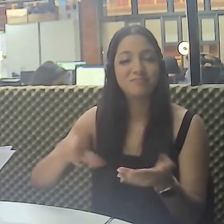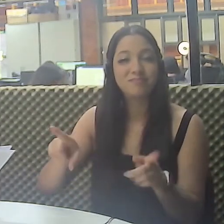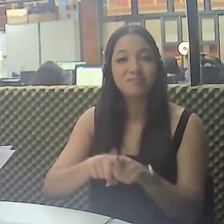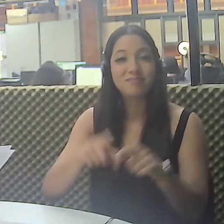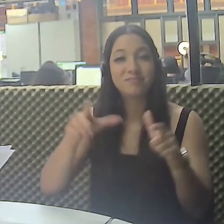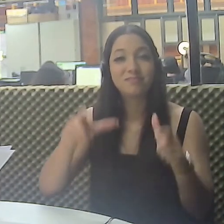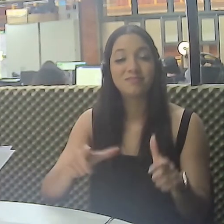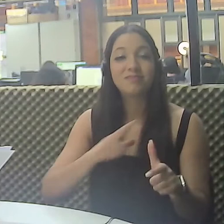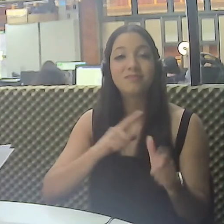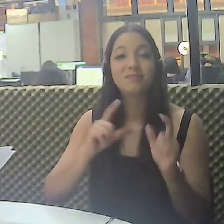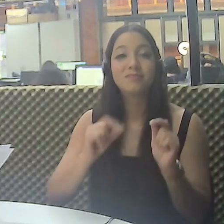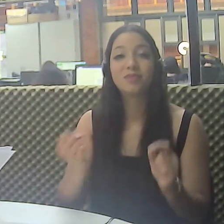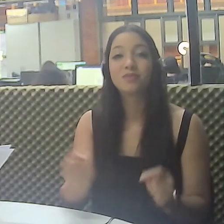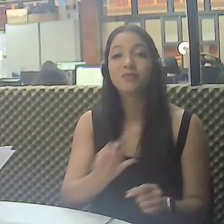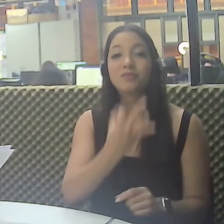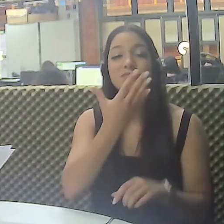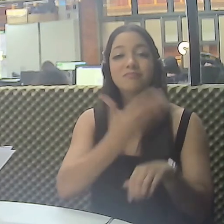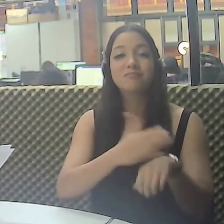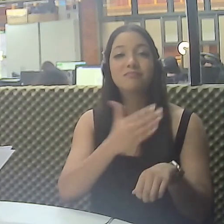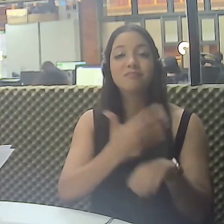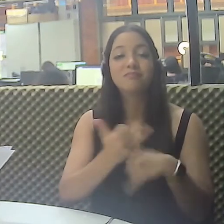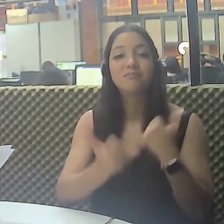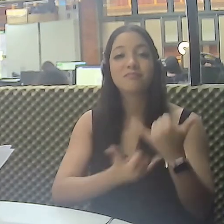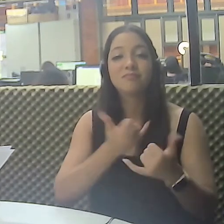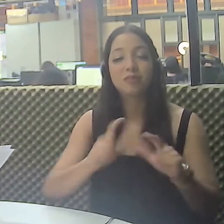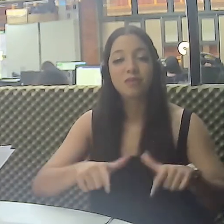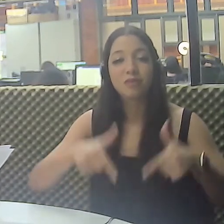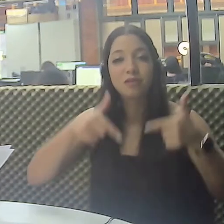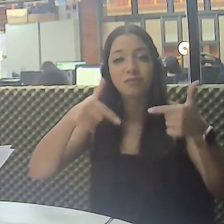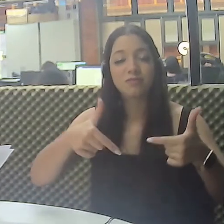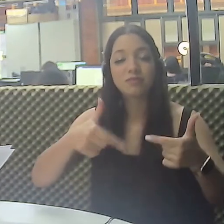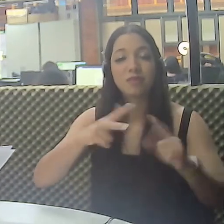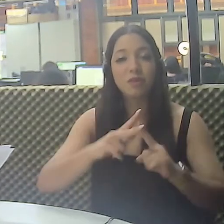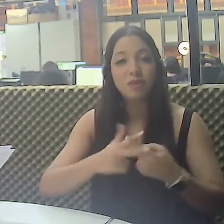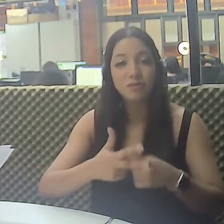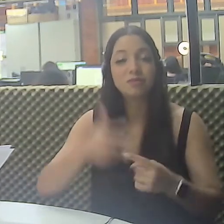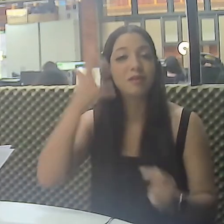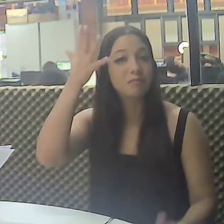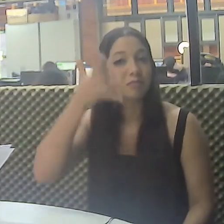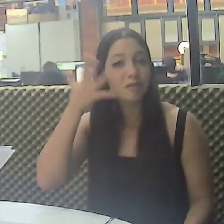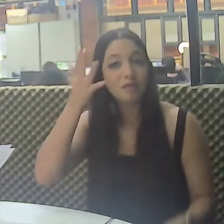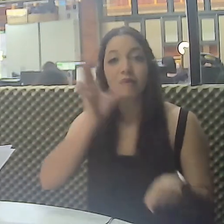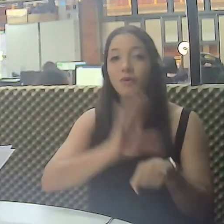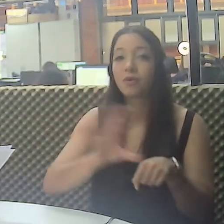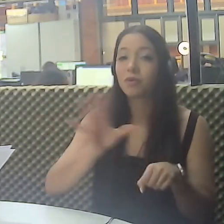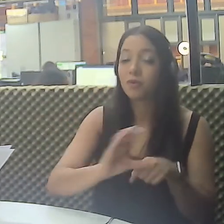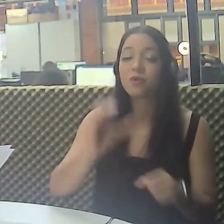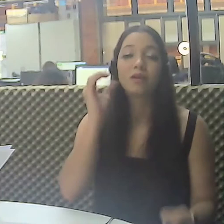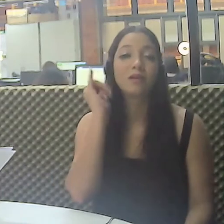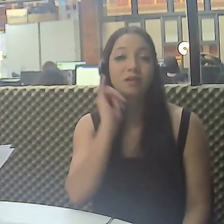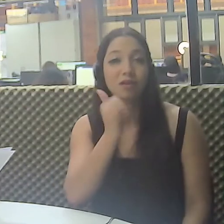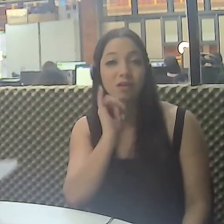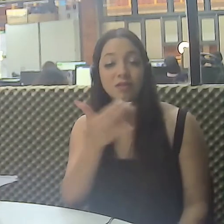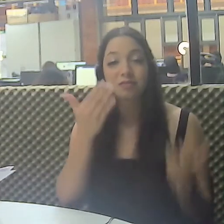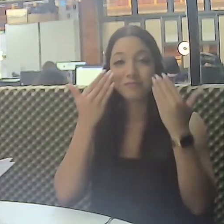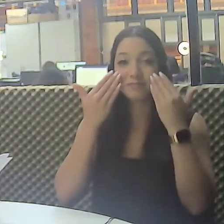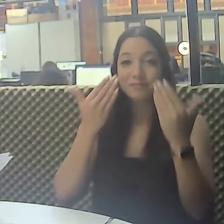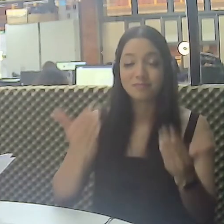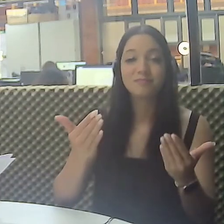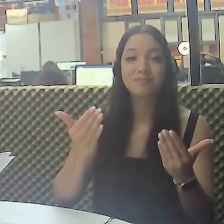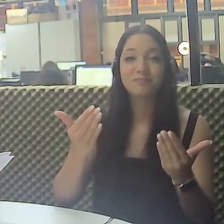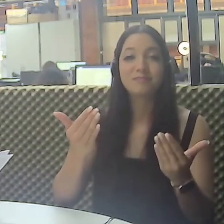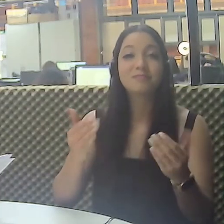são realizadas várias atividades, como oficinas, palestras, cursos, contação de histórias, exposições